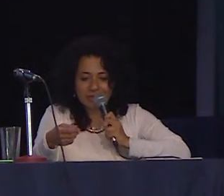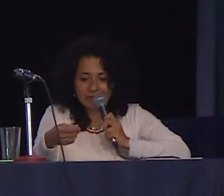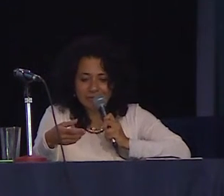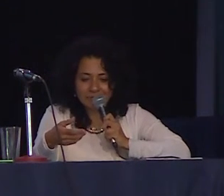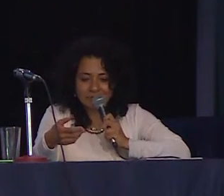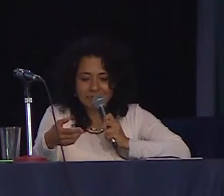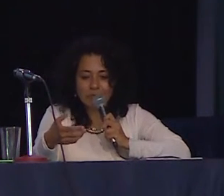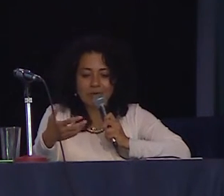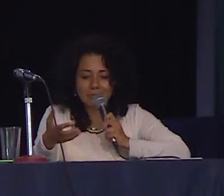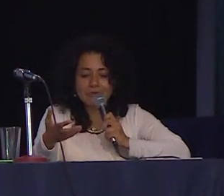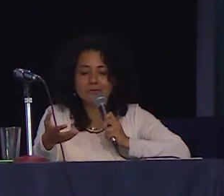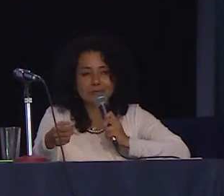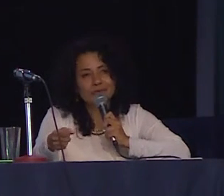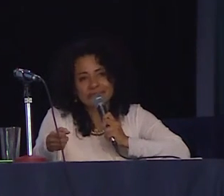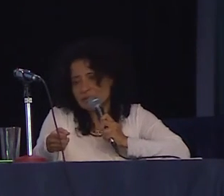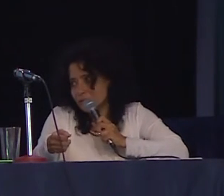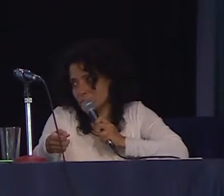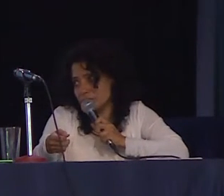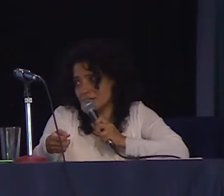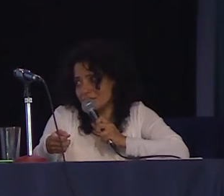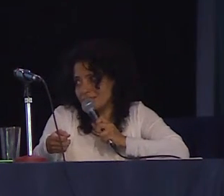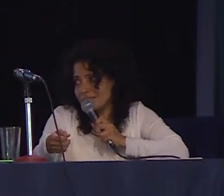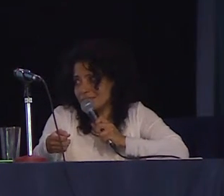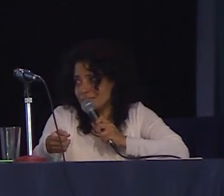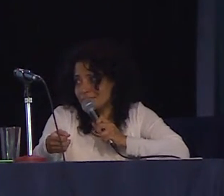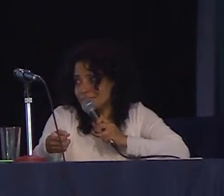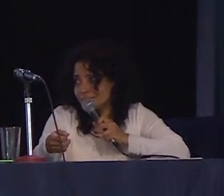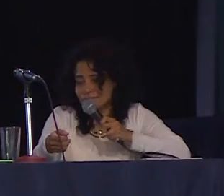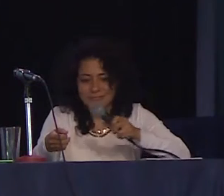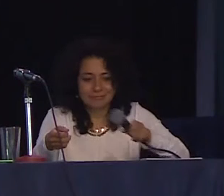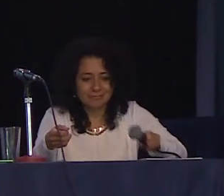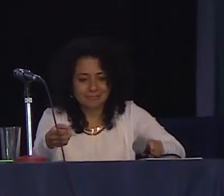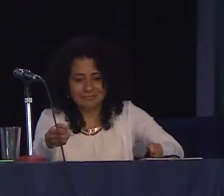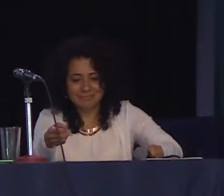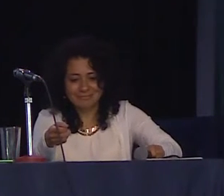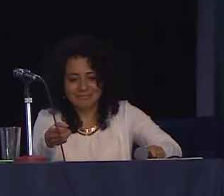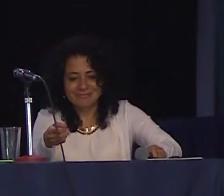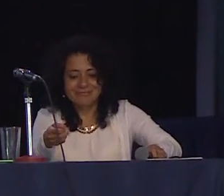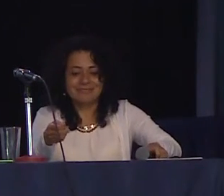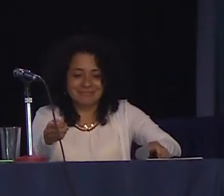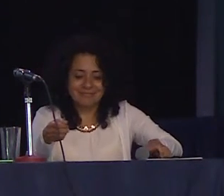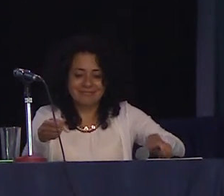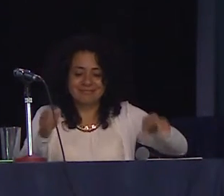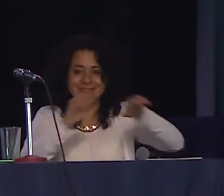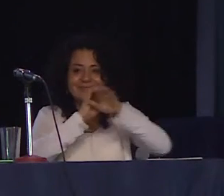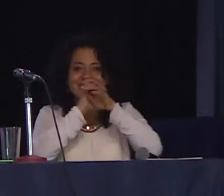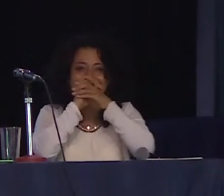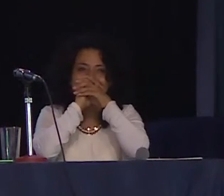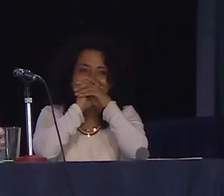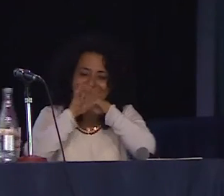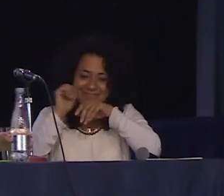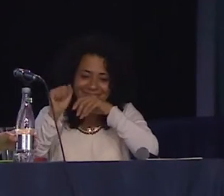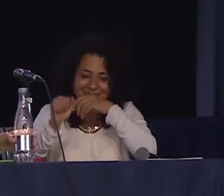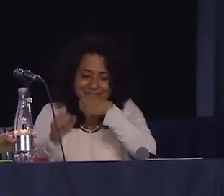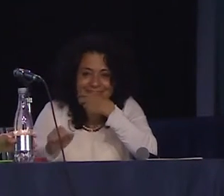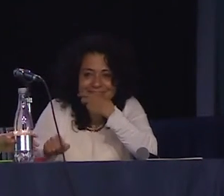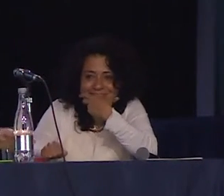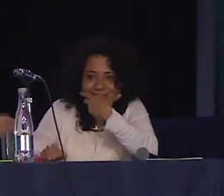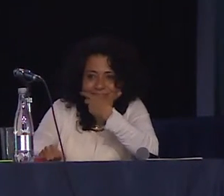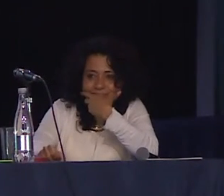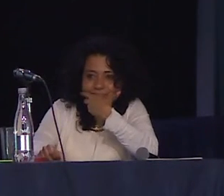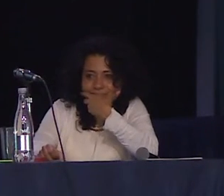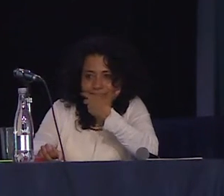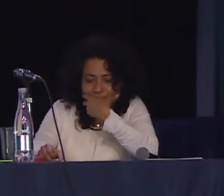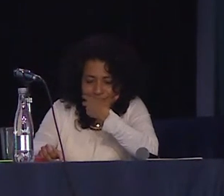en lo cotidiano podemos construir esta sociedad decente? Bueno, son dos preguntas y del millón.